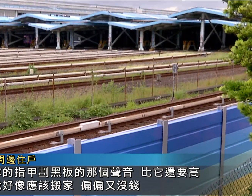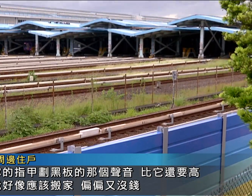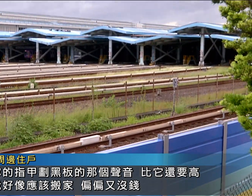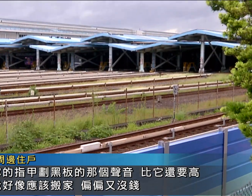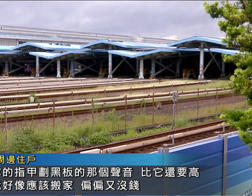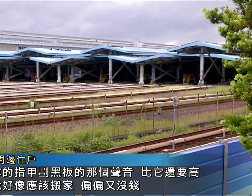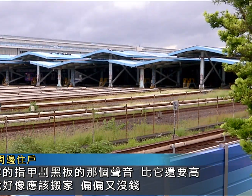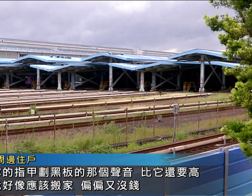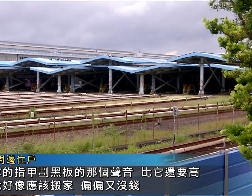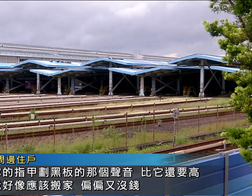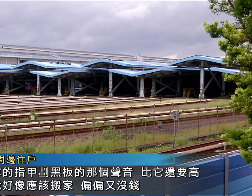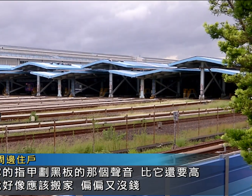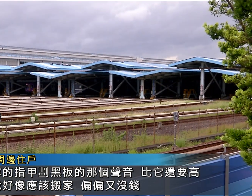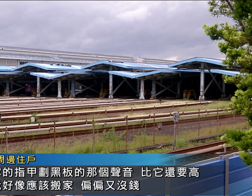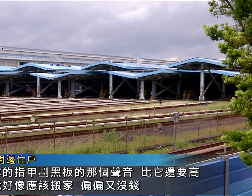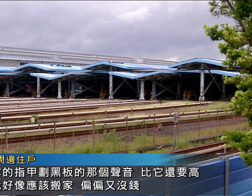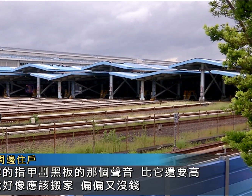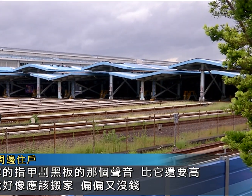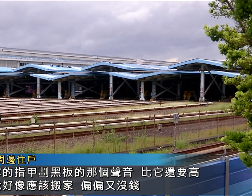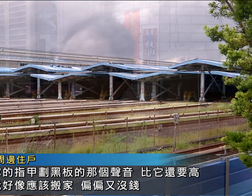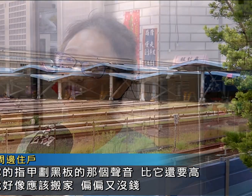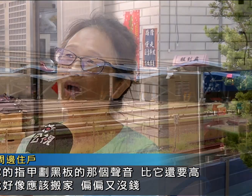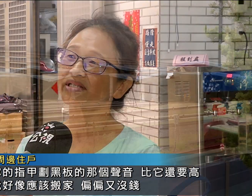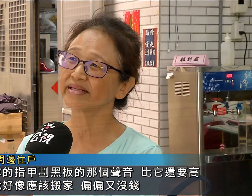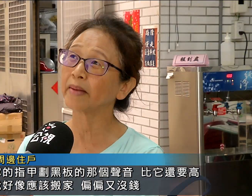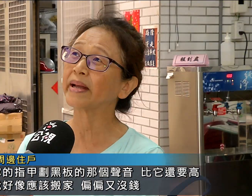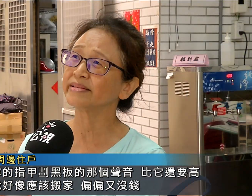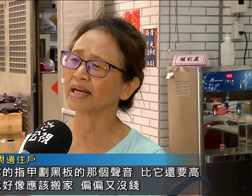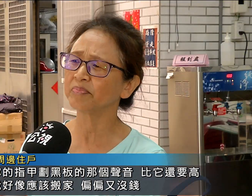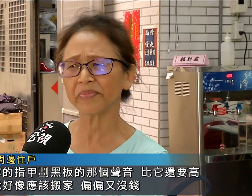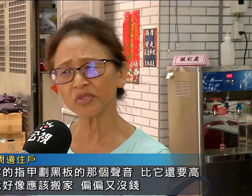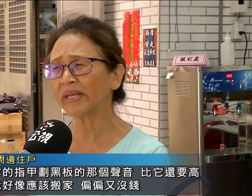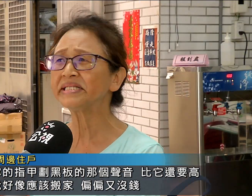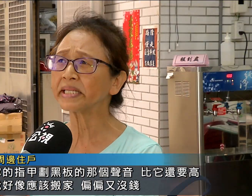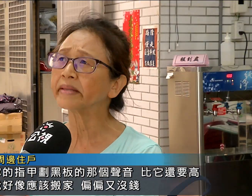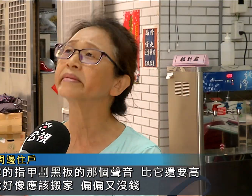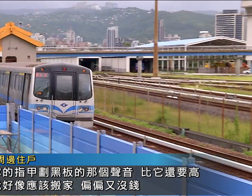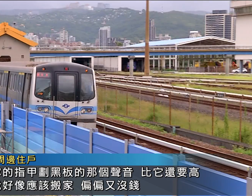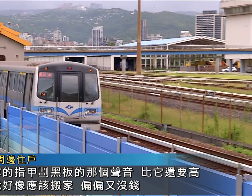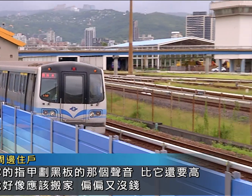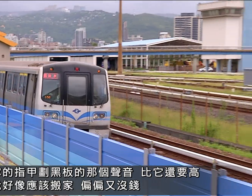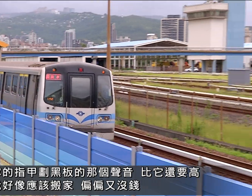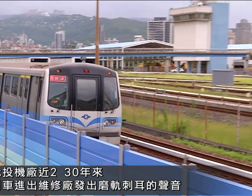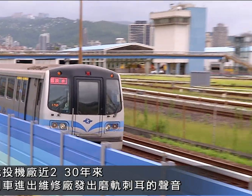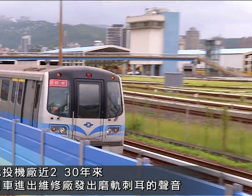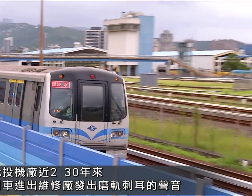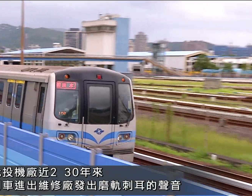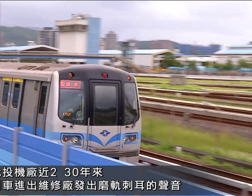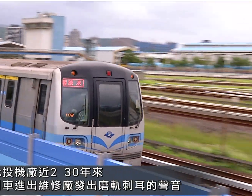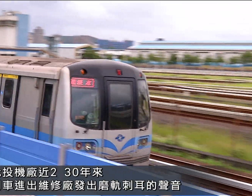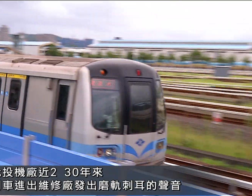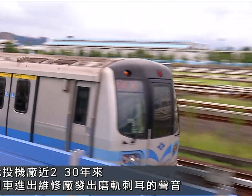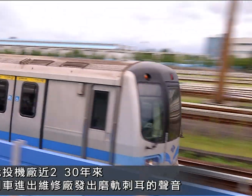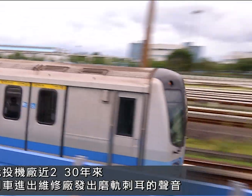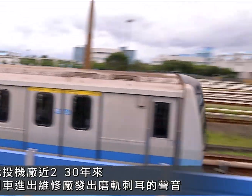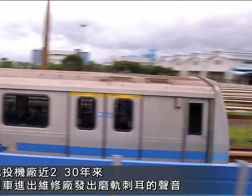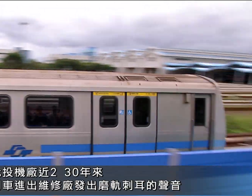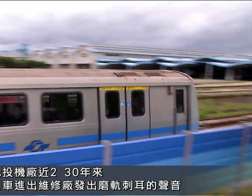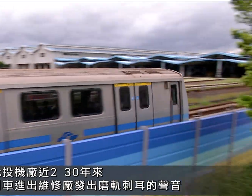黑板的那个声音比它还要高。我好像应该搬家，偏偏又没钱。 北投机场近20-30年来，列车进出维修厂